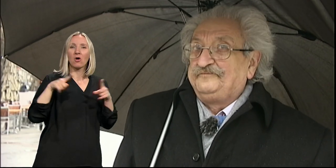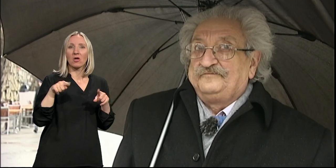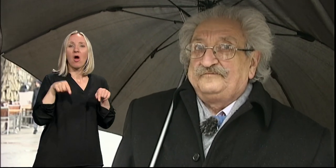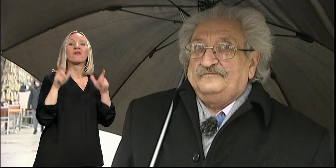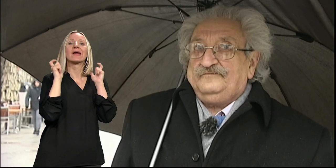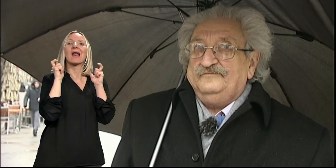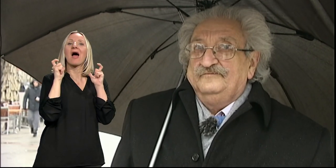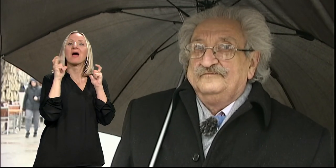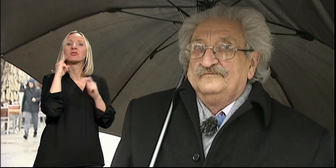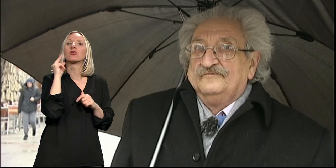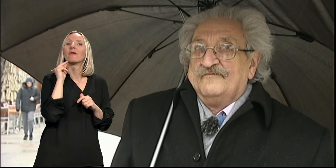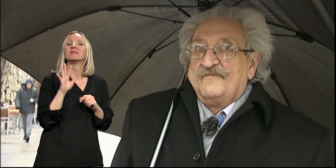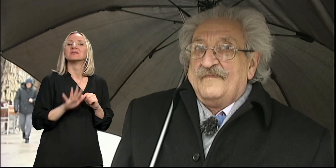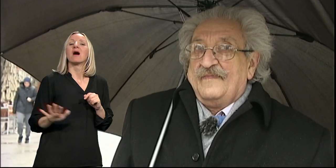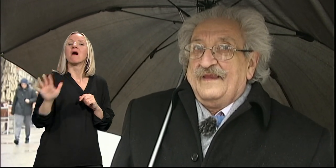je